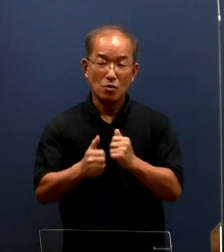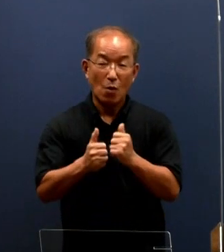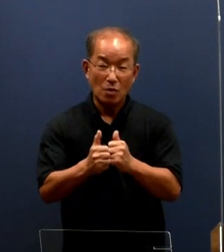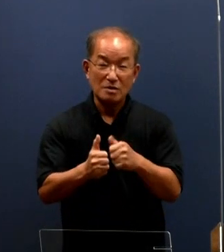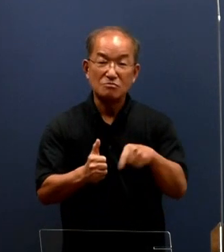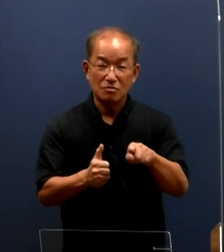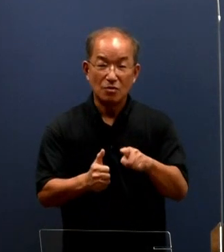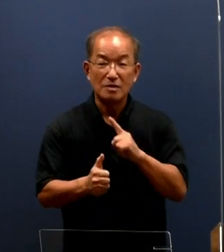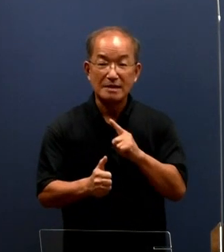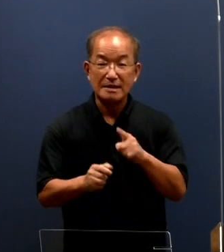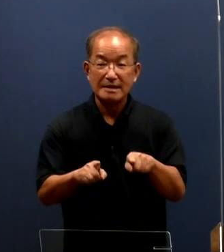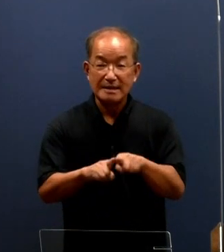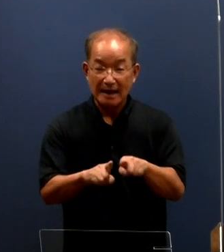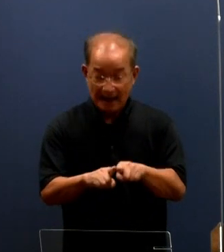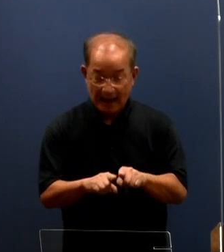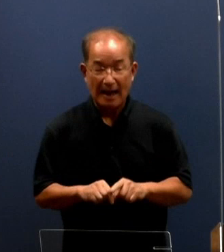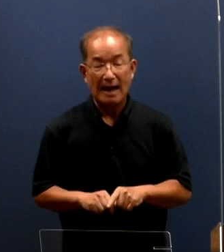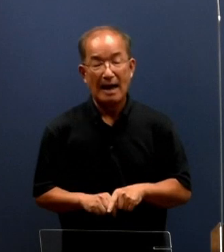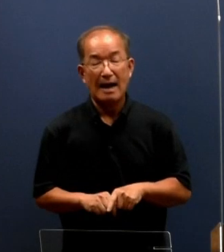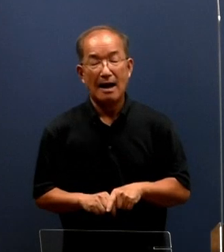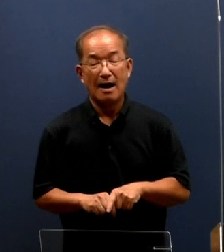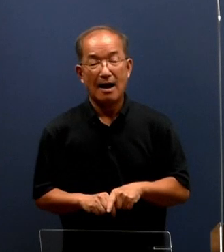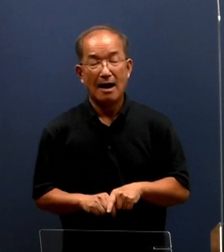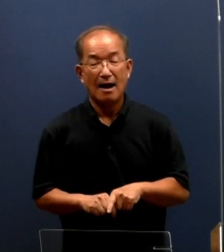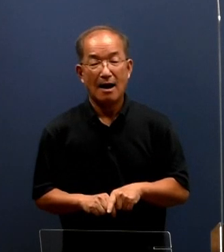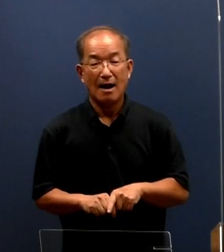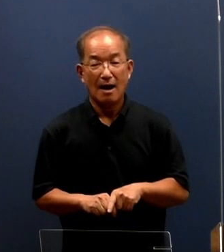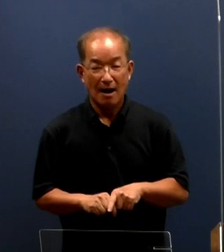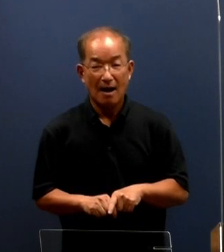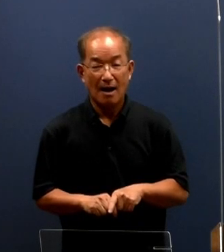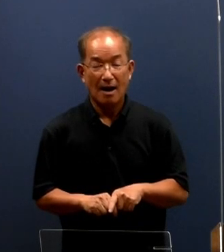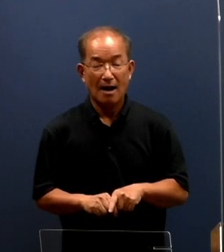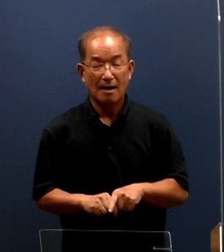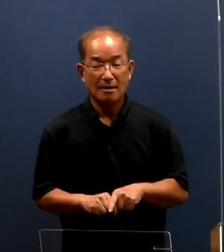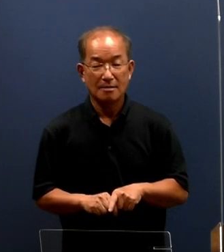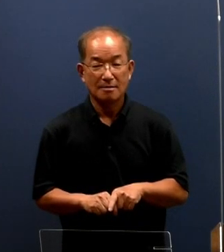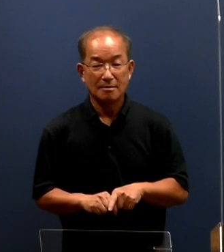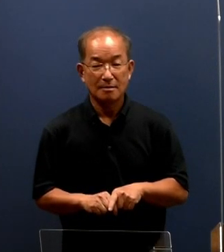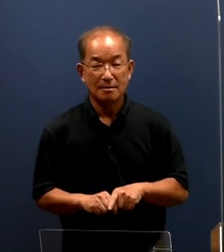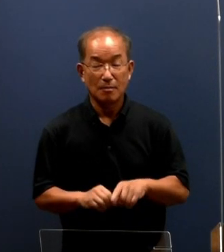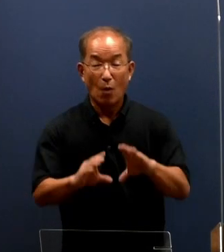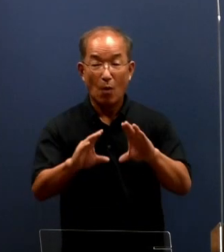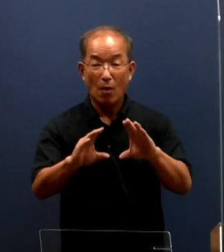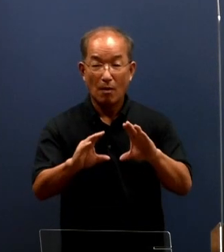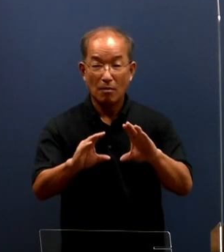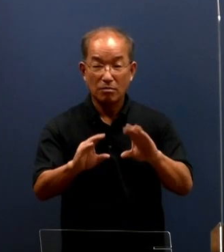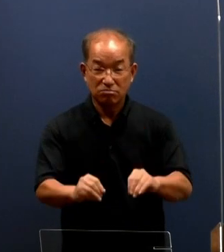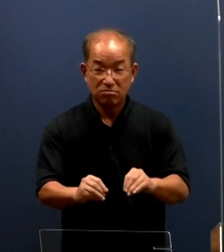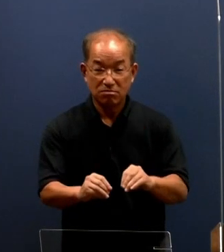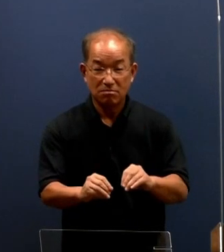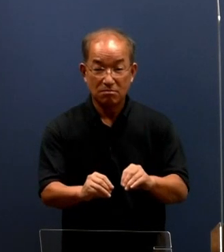実上はもうこうしきれないという構図の下でその廃線が決まっていった。